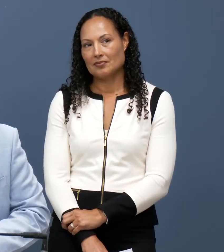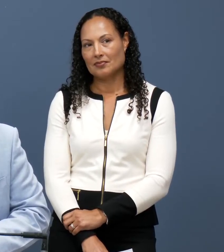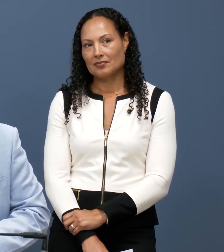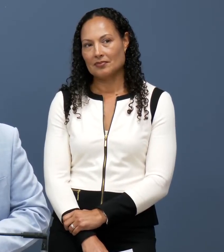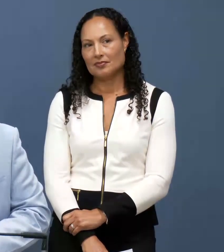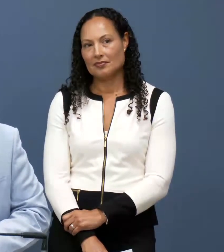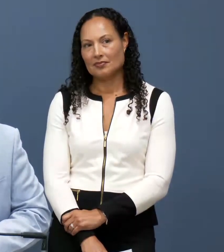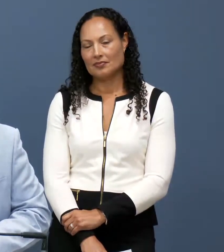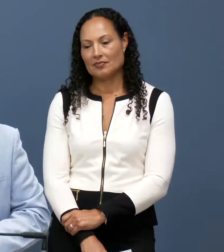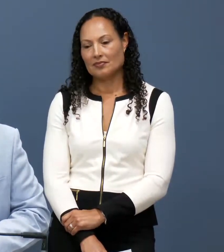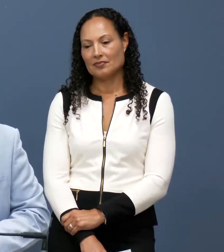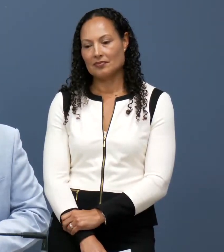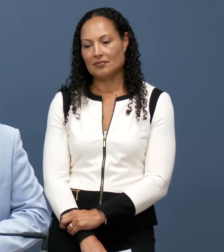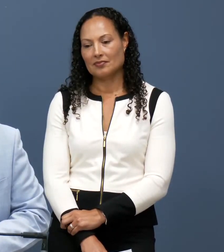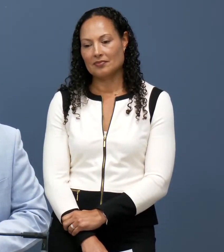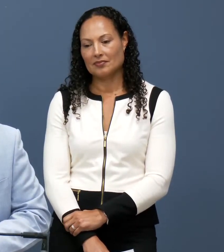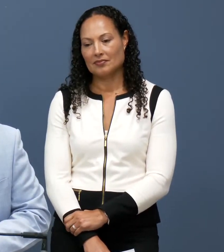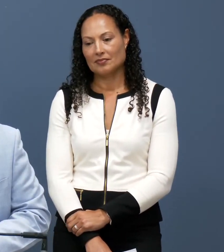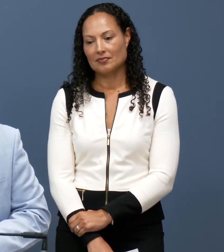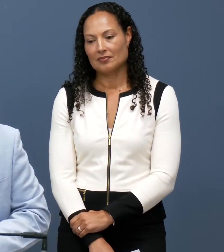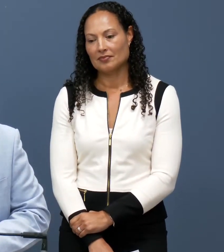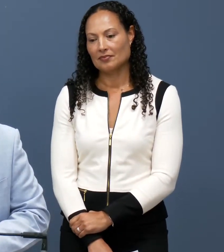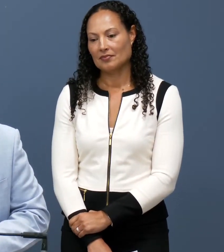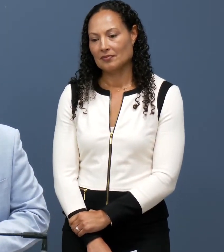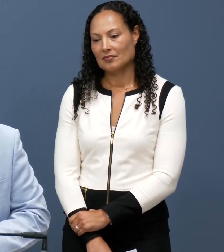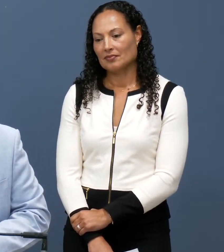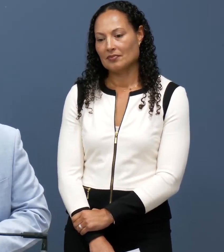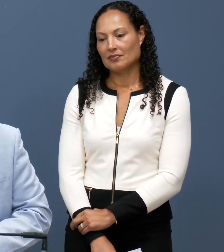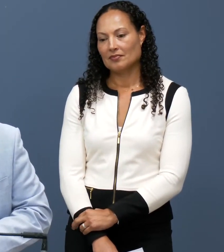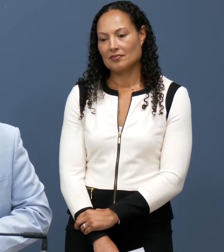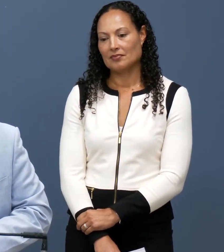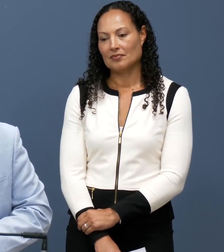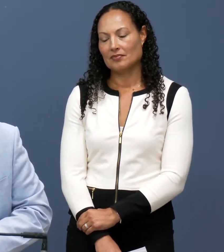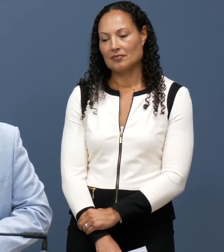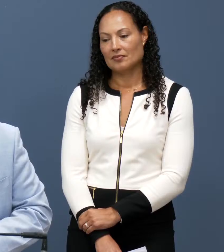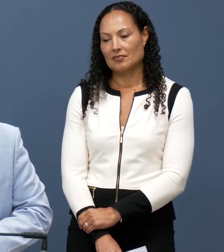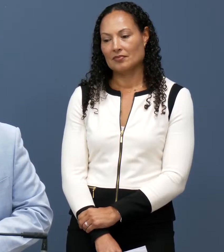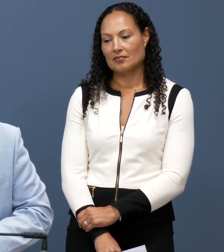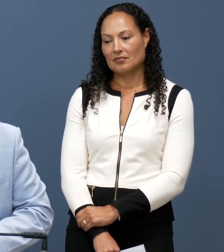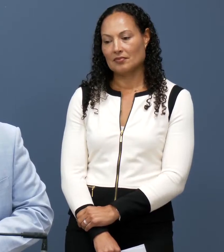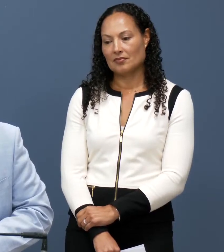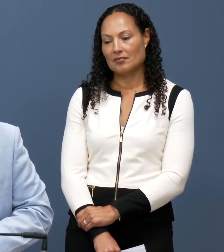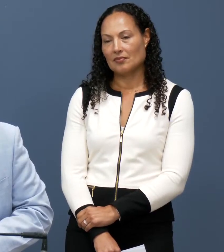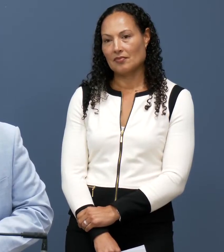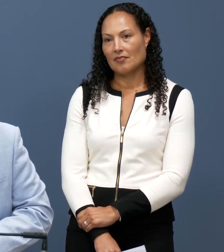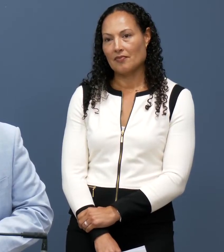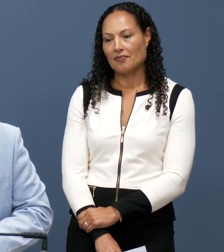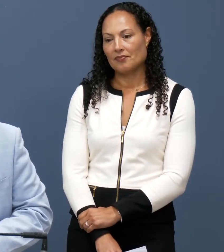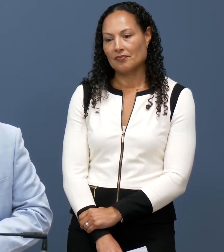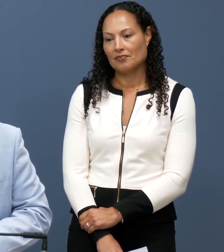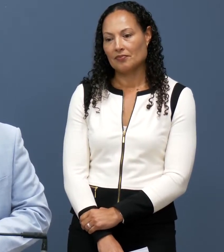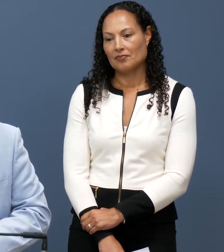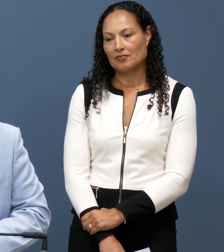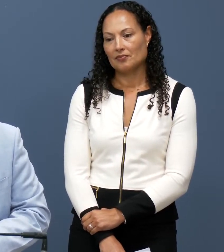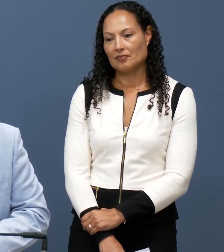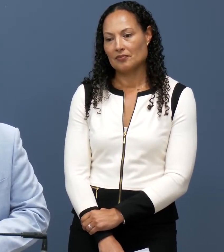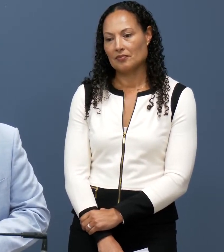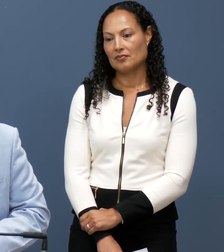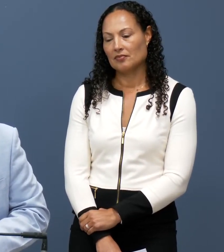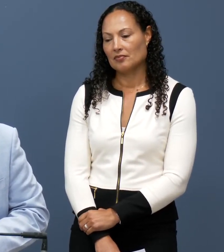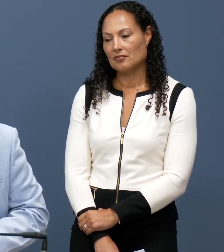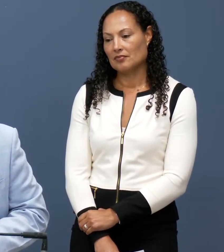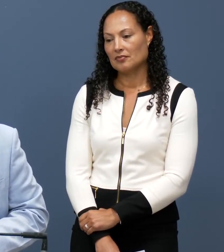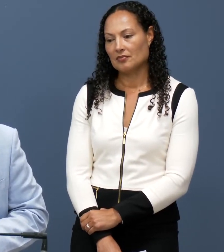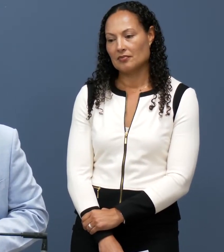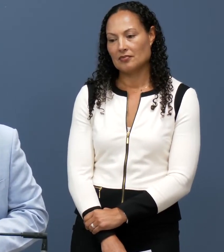9.4% ចំណែកឯអាយុចាប់ពី65ឆ្នាំឡើងទៅគឺថយចុះបាន 3% ដែរជាងនេះទៅទៀតយើងរកឃើញថាការថយចុះ 35% ចំពោះជនអនាថា